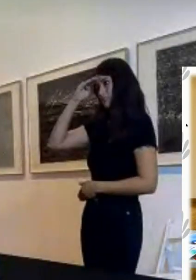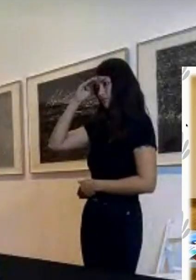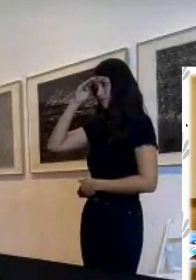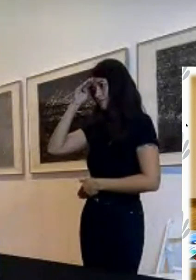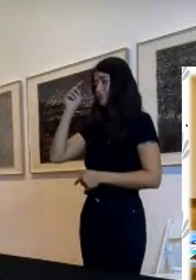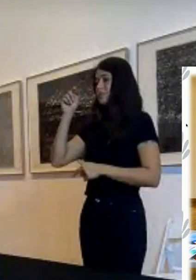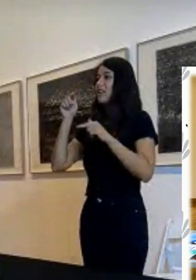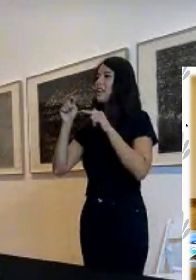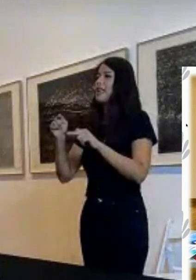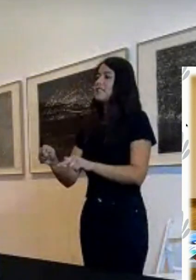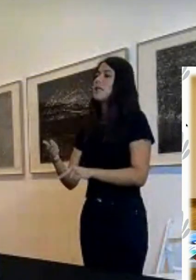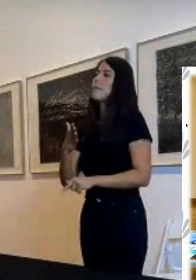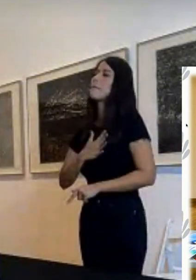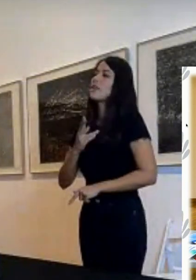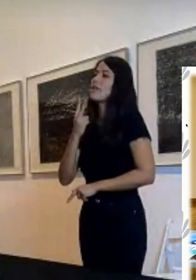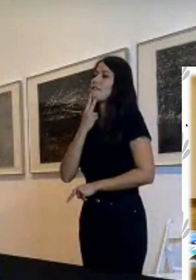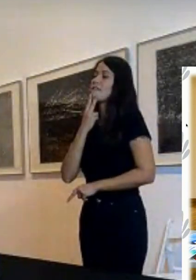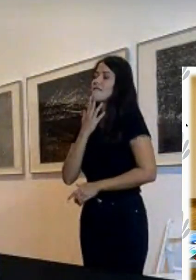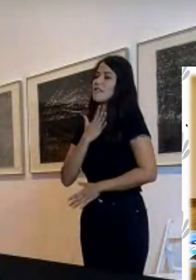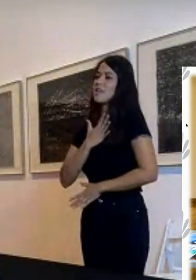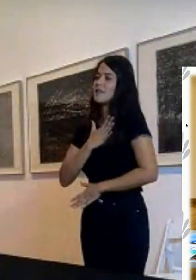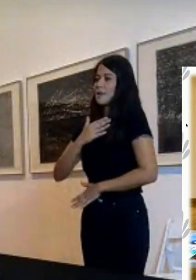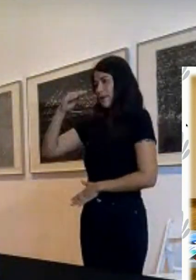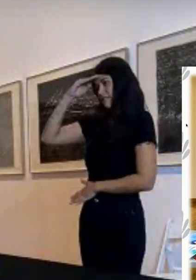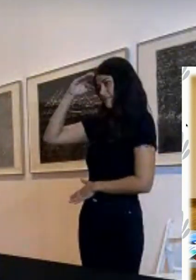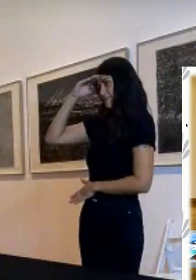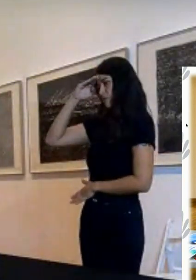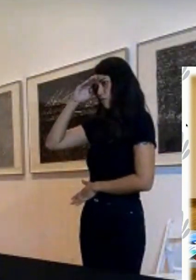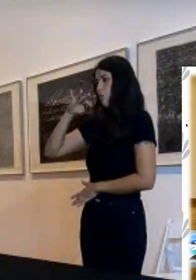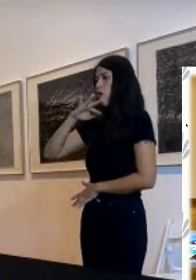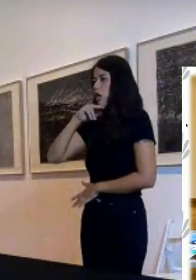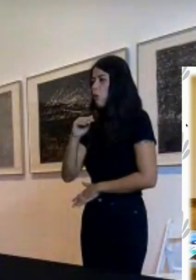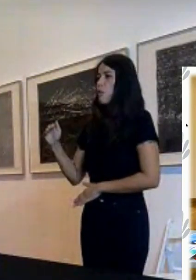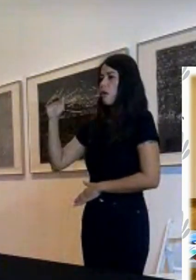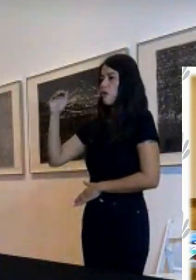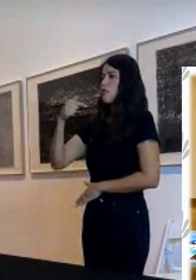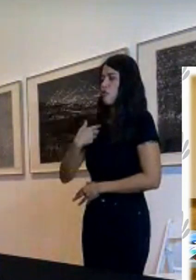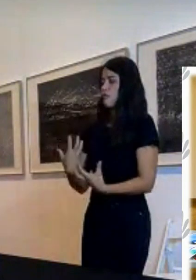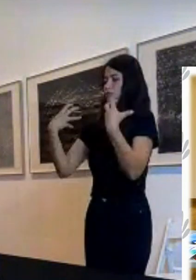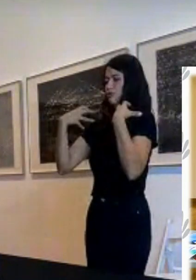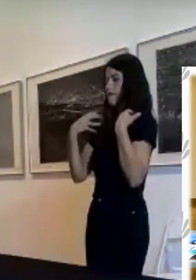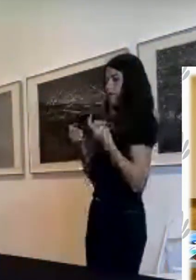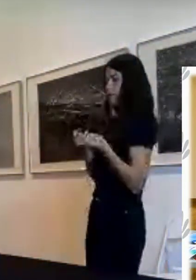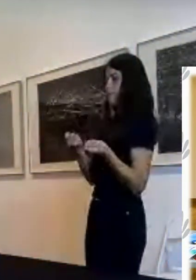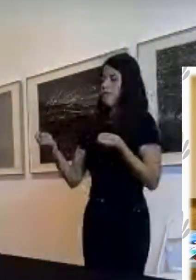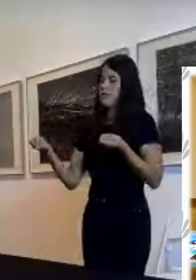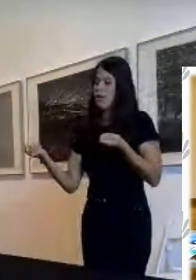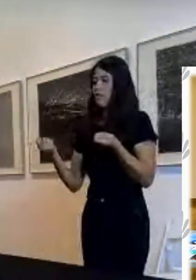esa es mi vivencia como adulto mayor, como mediadora adulto mayor, como